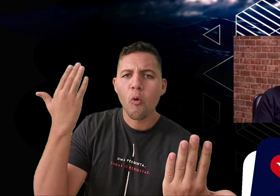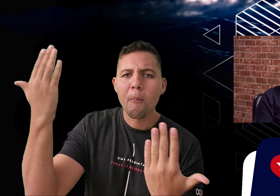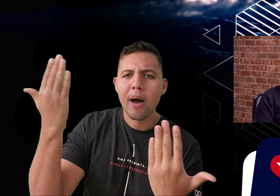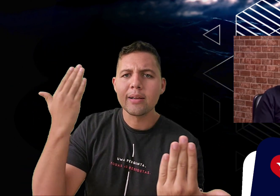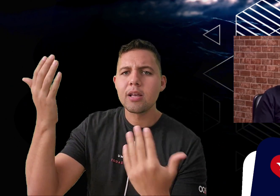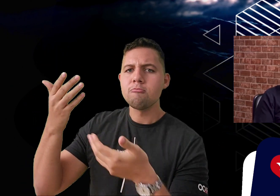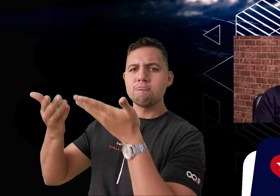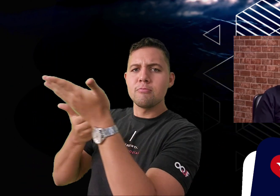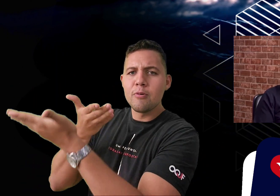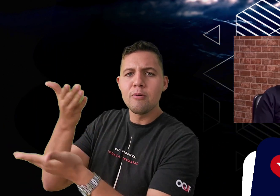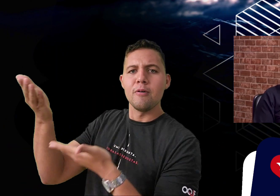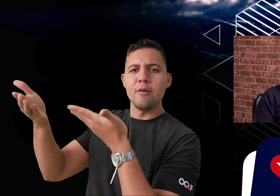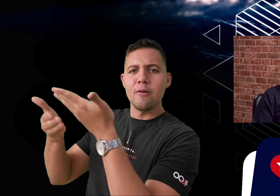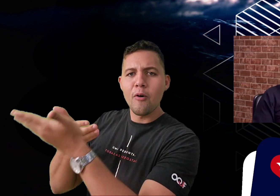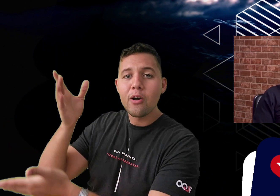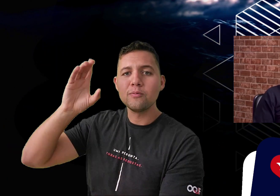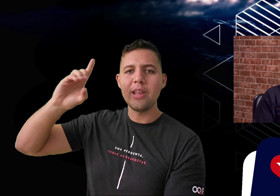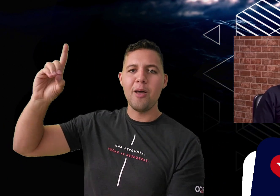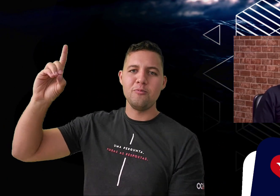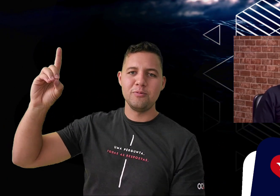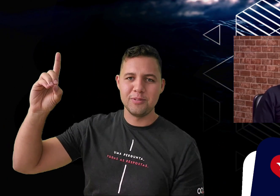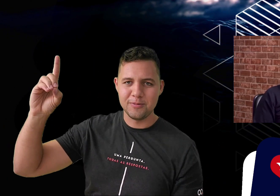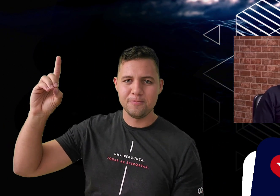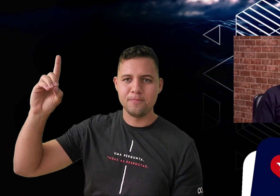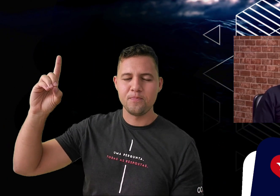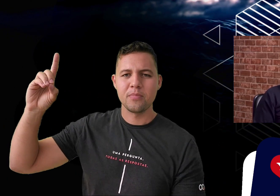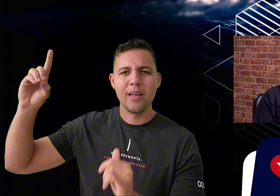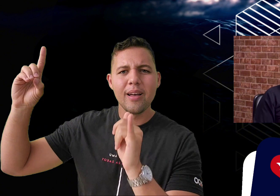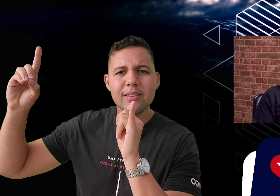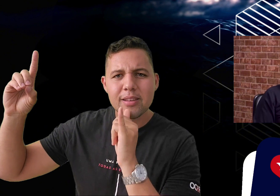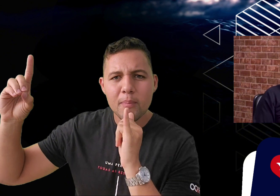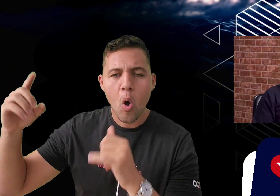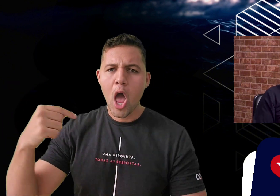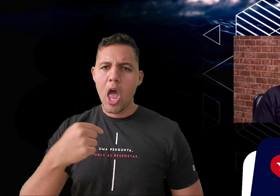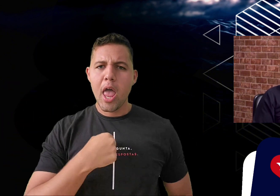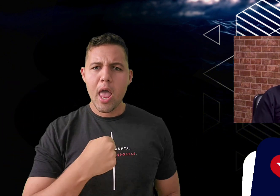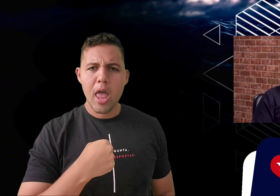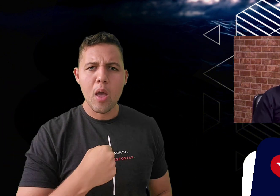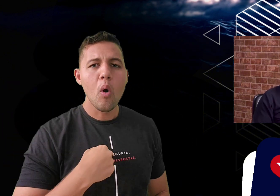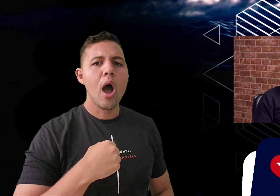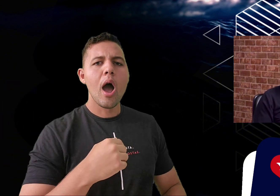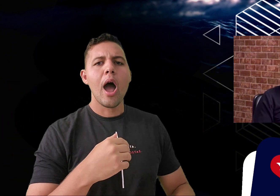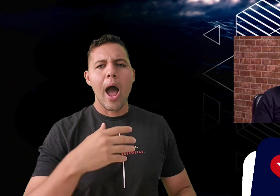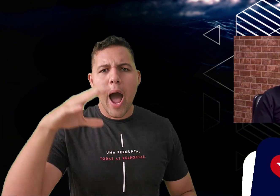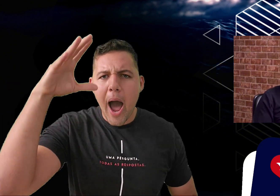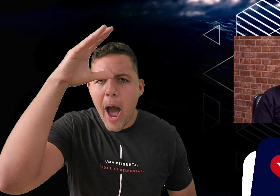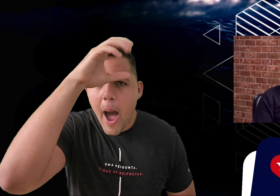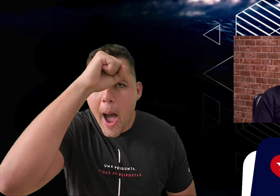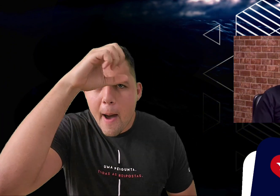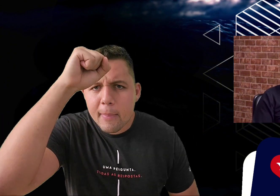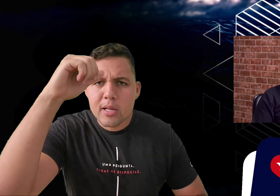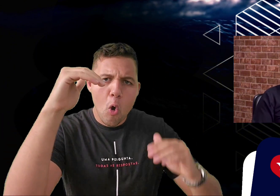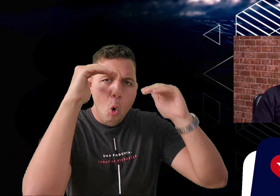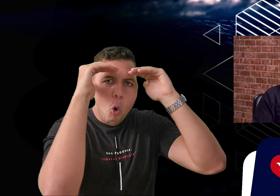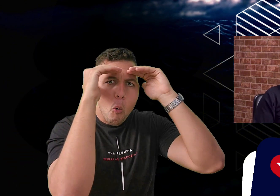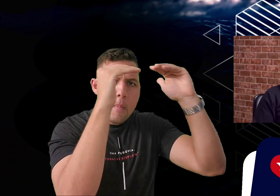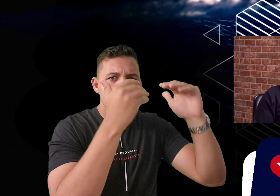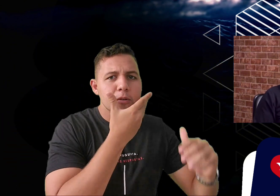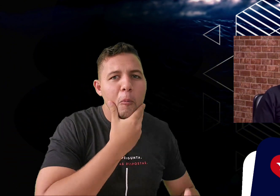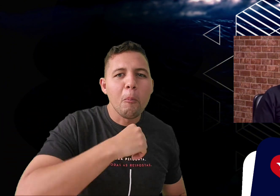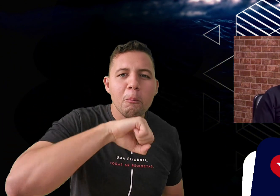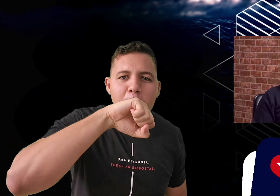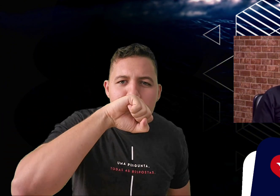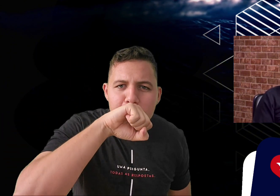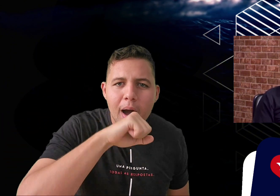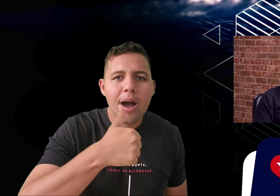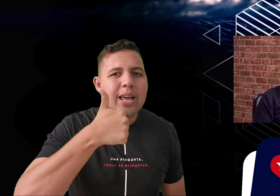Ele. Então, quando eu aprendo, por exemplo, a honrar pai e mãe, eu estou